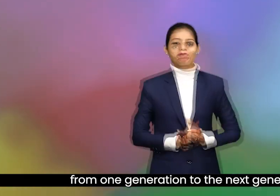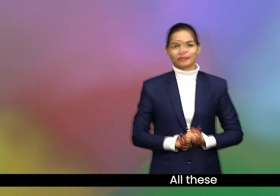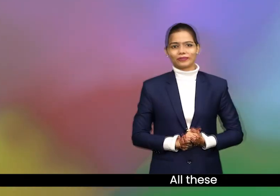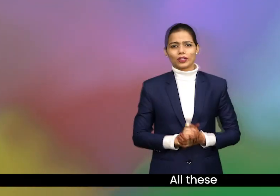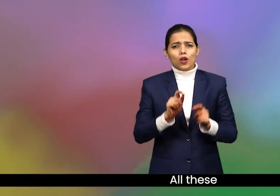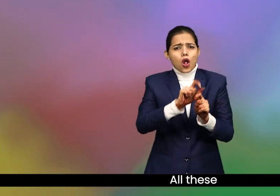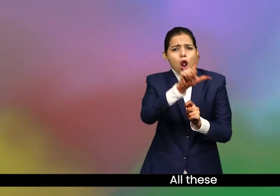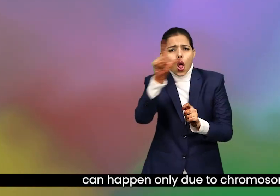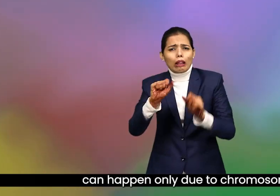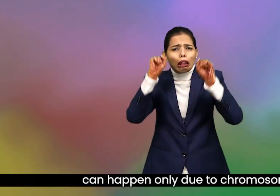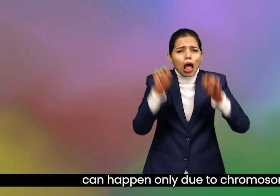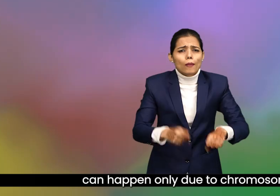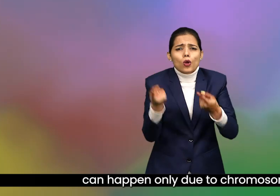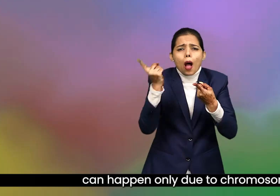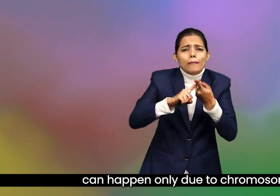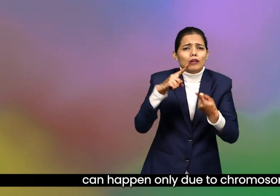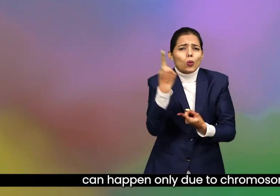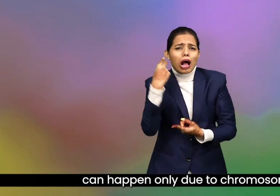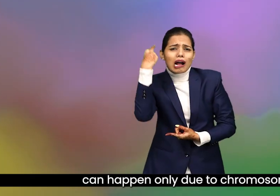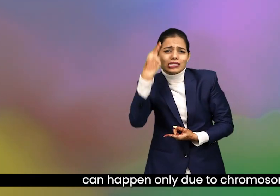இவை அனைத்தும் நிறப்புரிகளால் மட்டுமே நிகழும்.